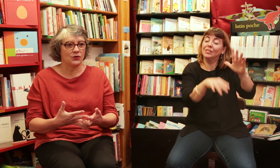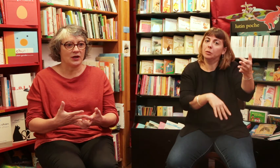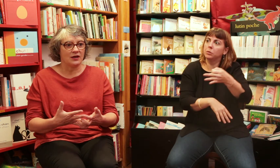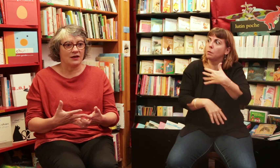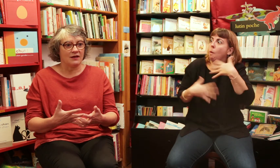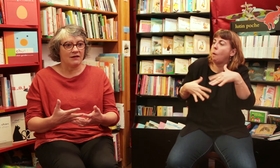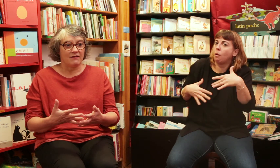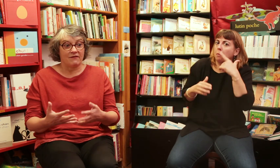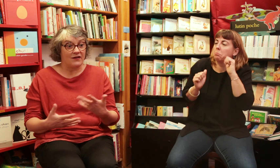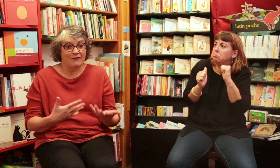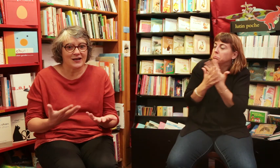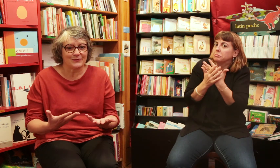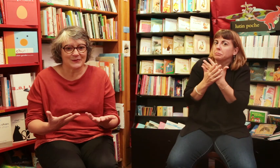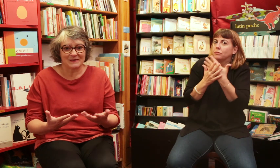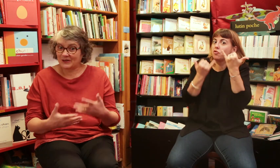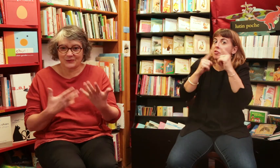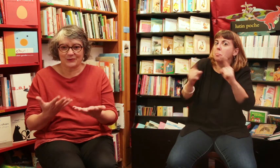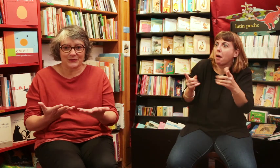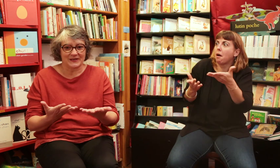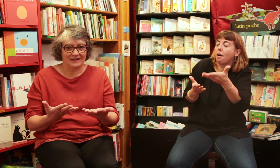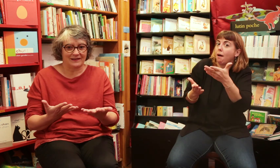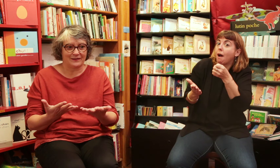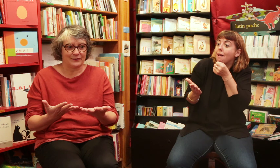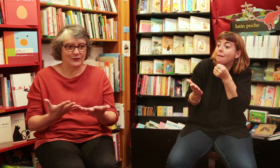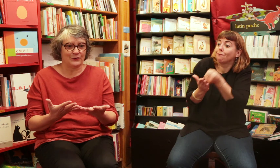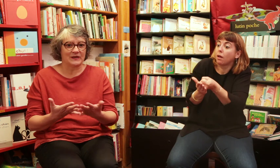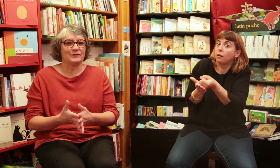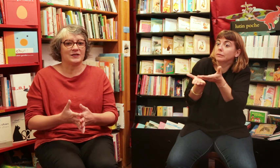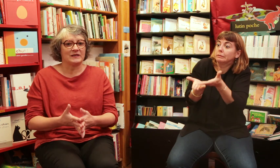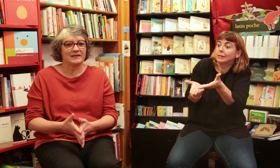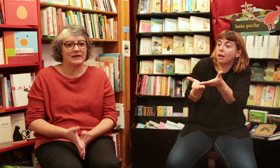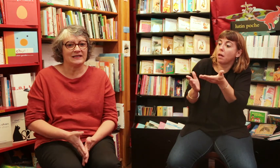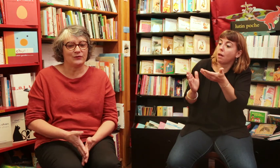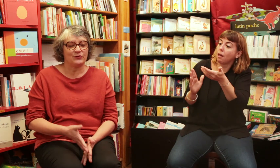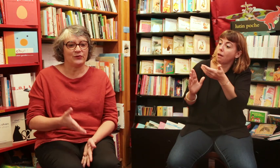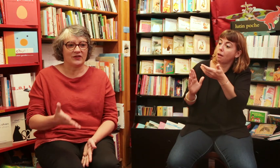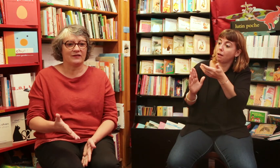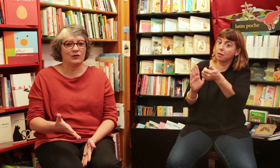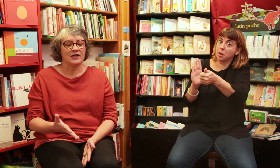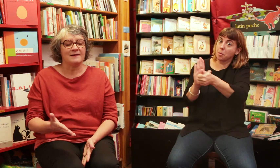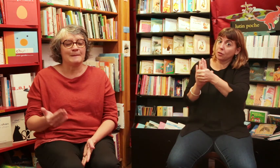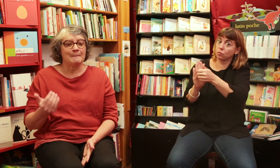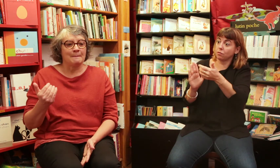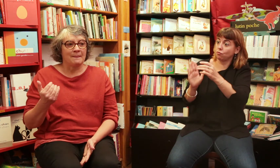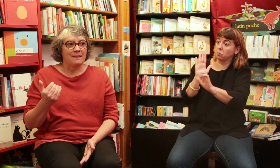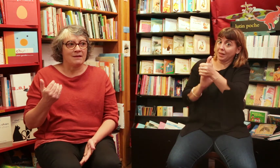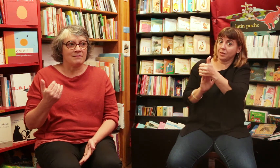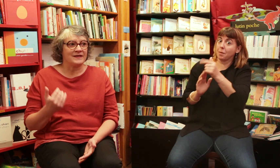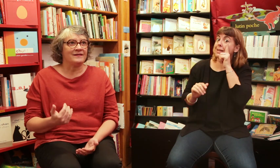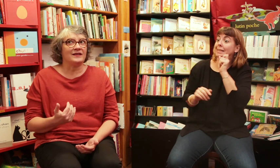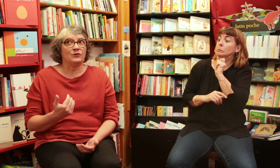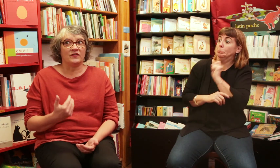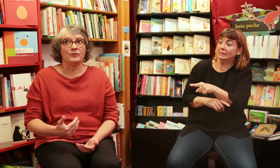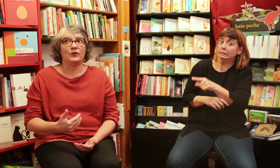que... » Enfin voilà, je pensais pas du tout que le personnage principal était de ce sexe-là.